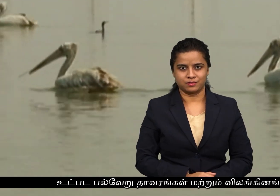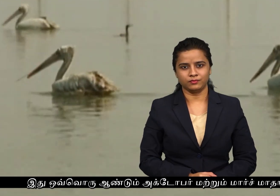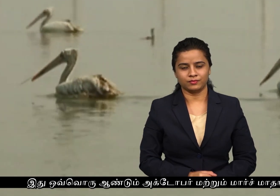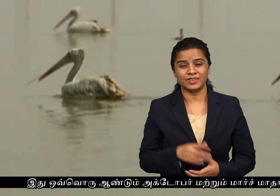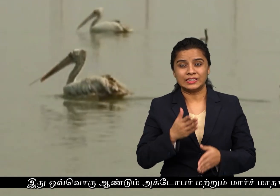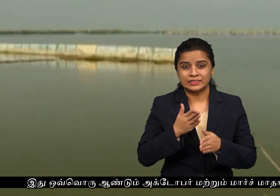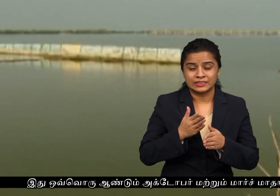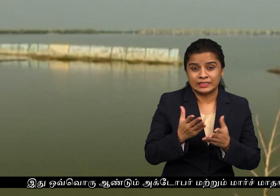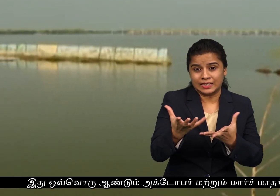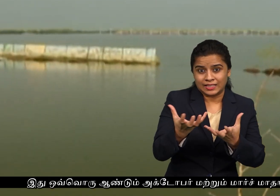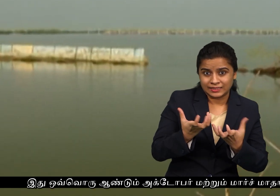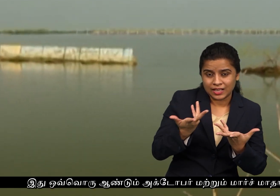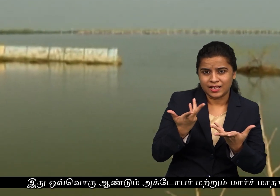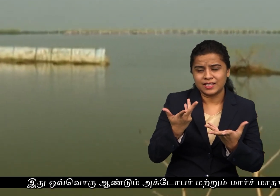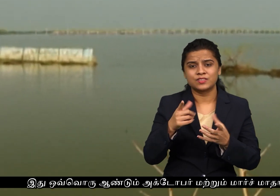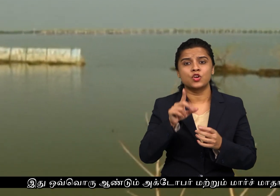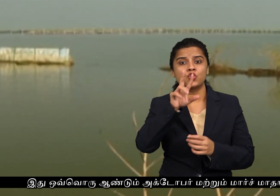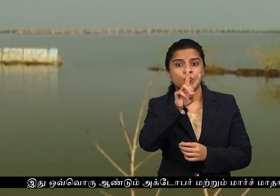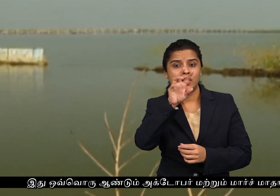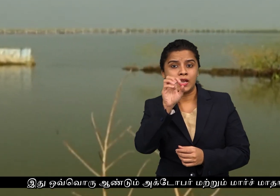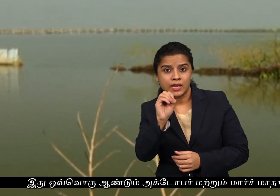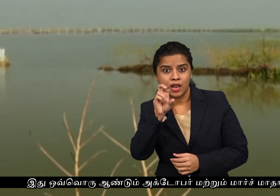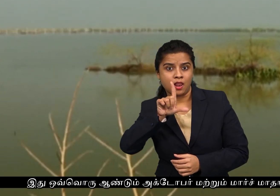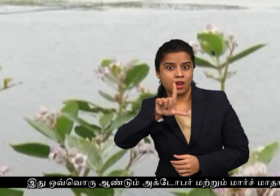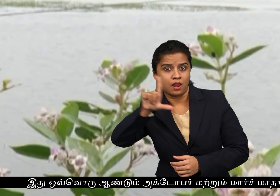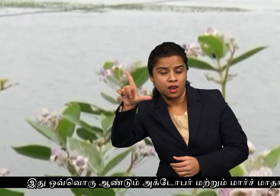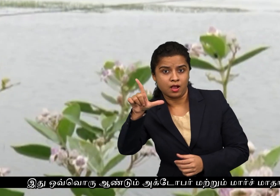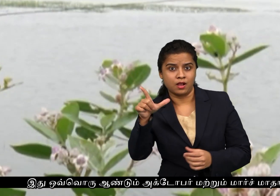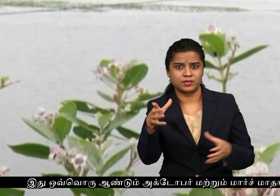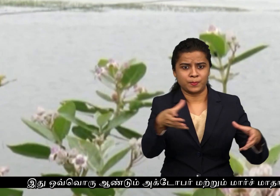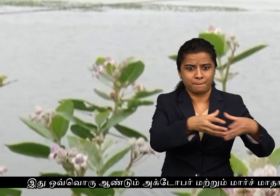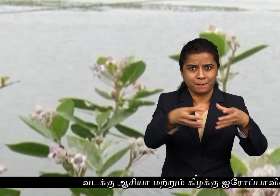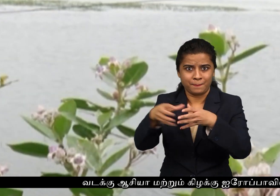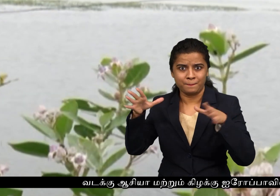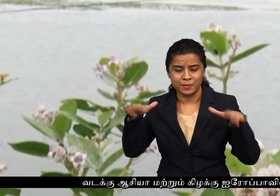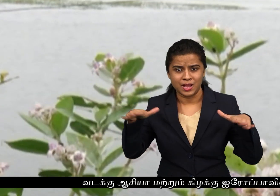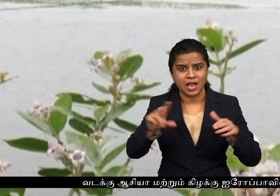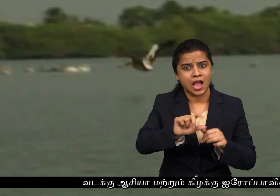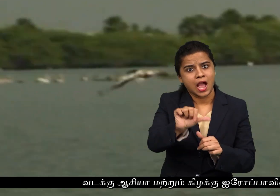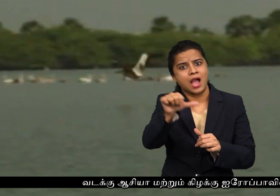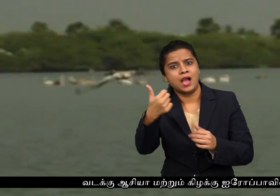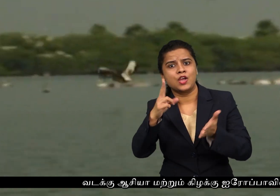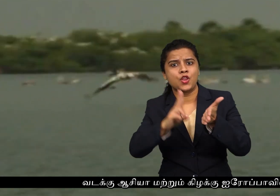இந்த ஒவ்வொரு ஆண்டும் அக்டோபர் மற்றும் மார்ச் மாதங்களுக்கு இடையில் வடக்கு ஆசியா மற்றும்